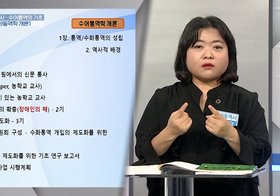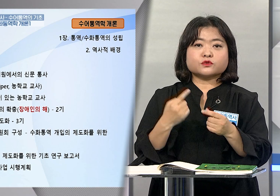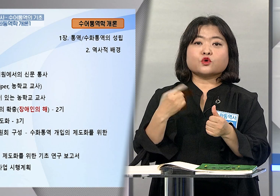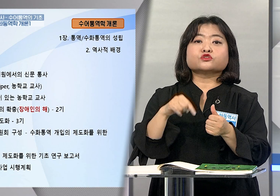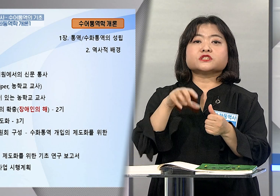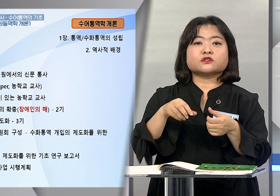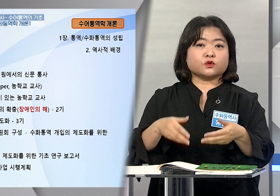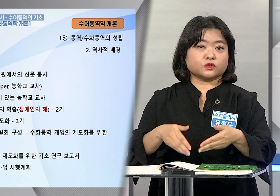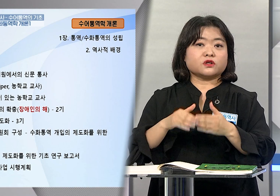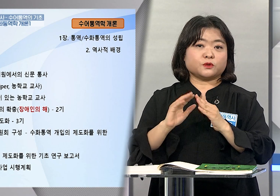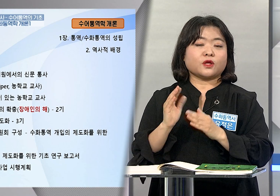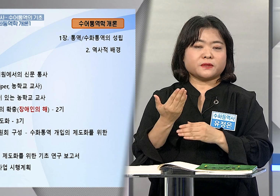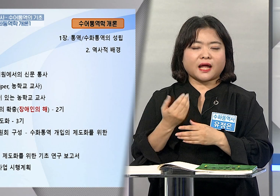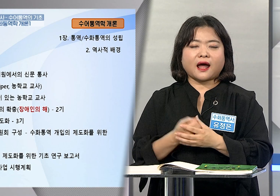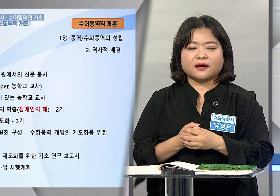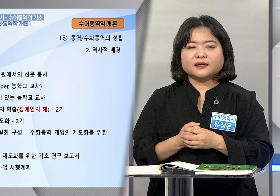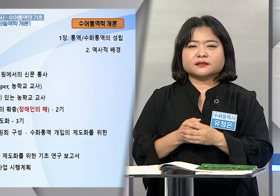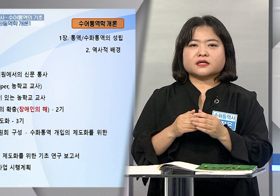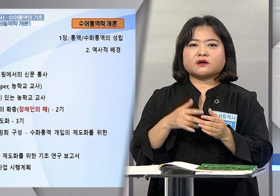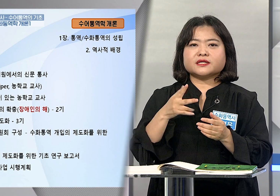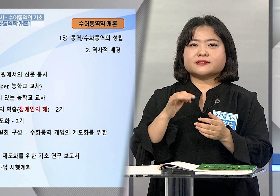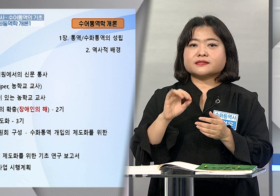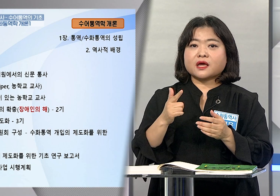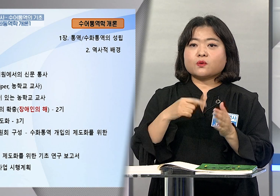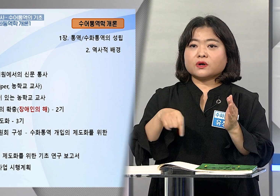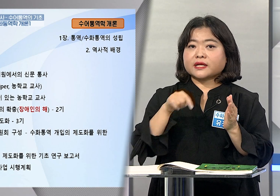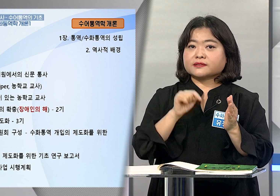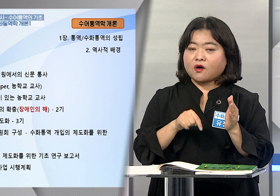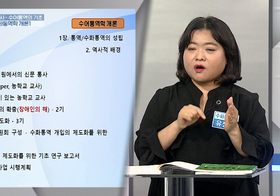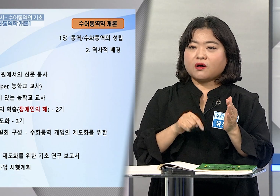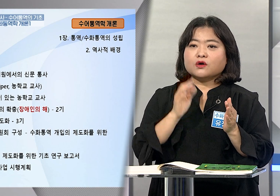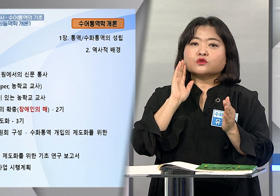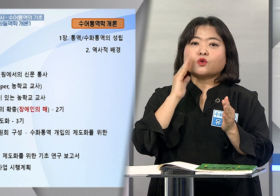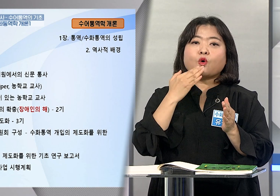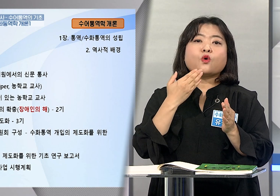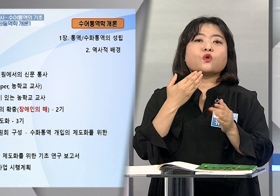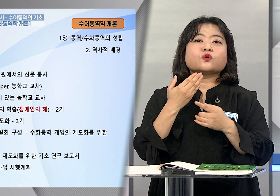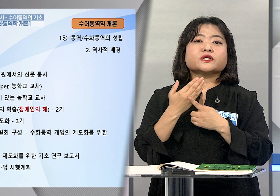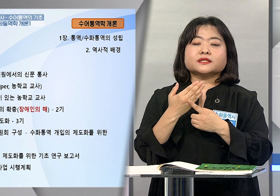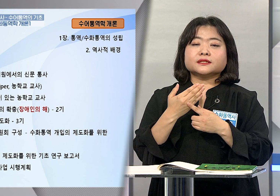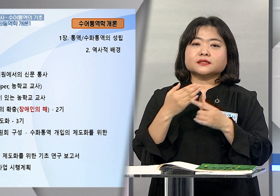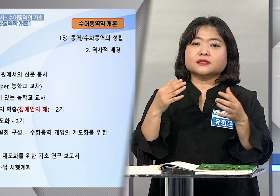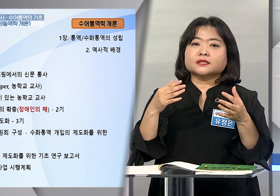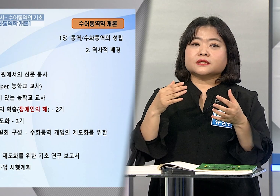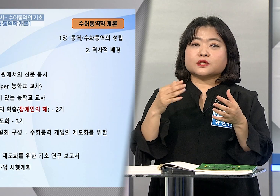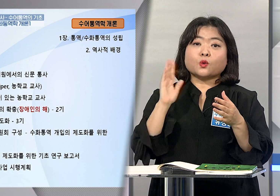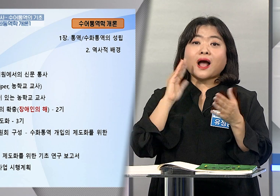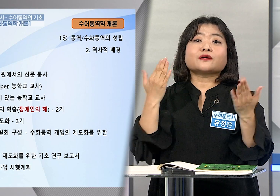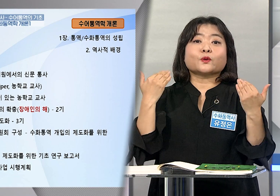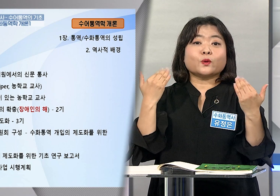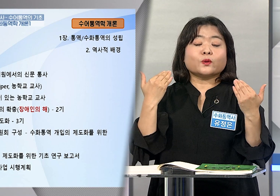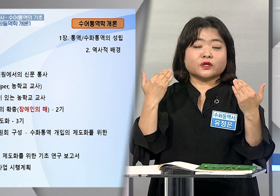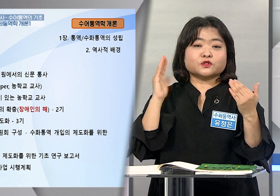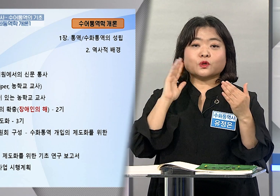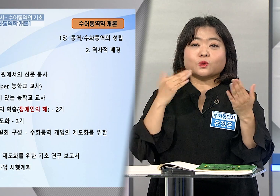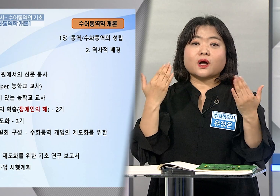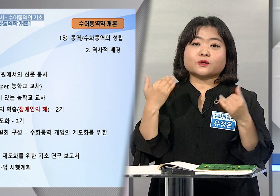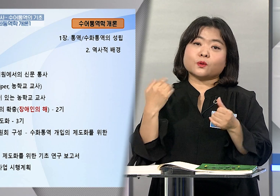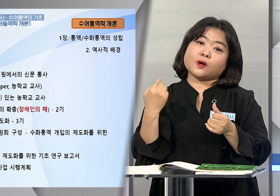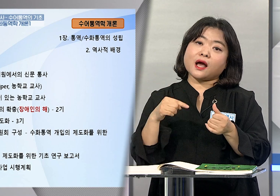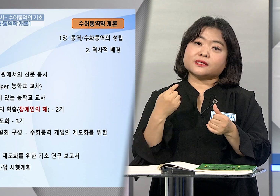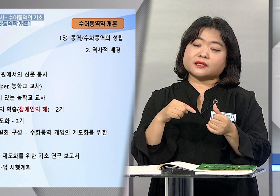과원 겸 교육시설로 설립이 됩니다. 그래서 이 재생원에서 농인을 이제